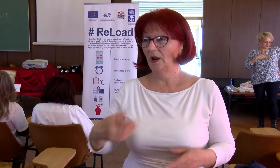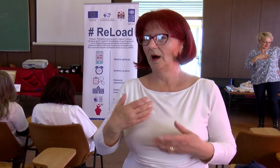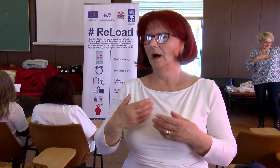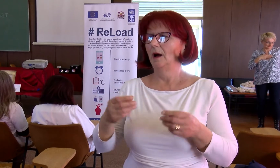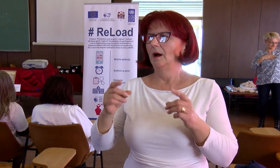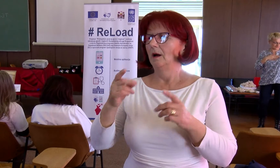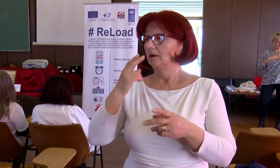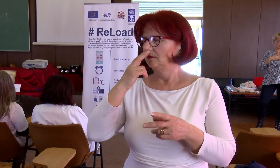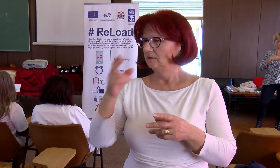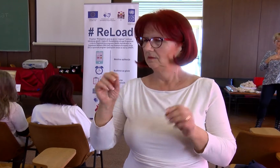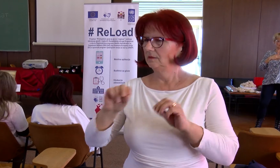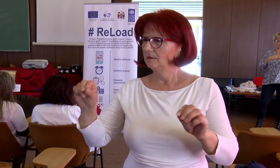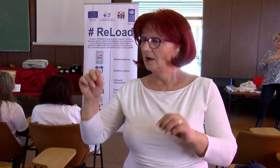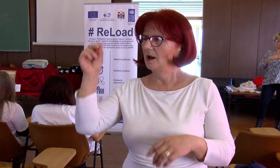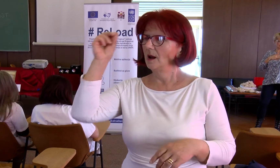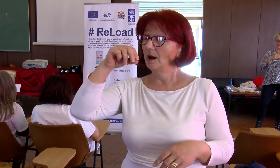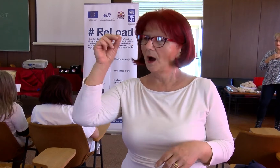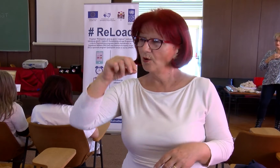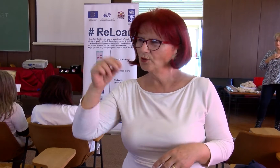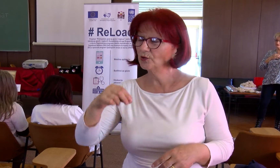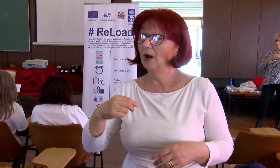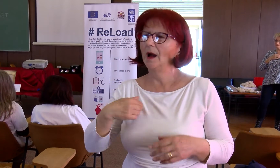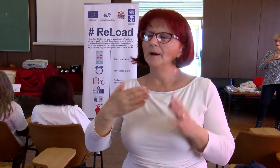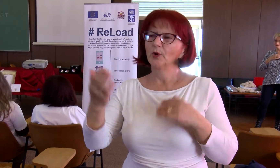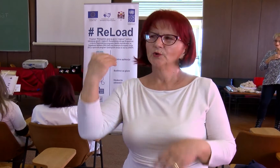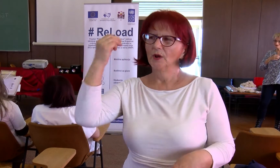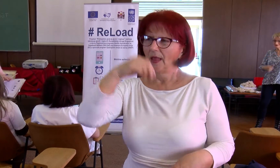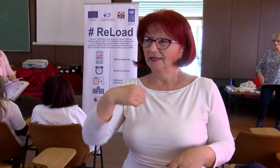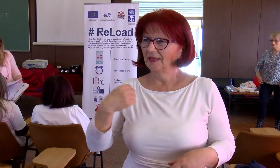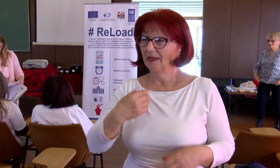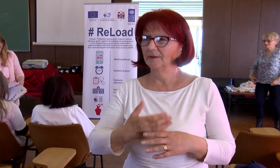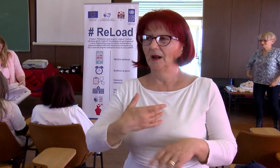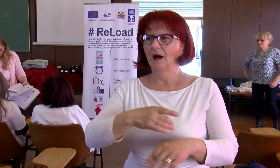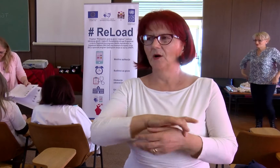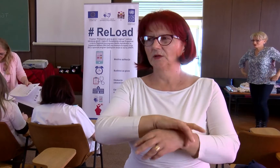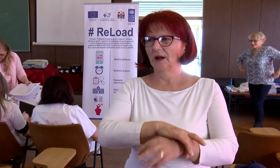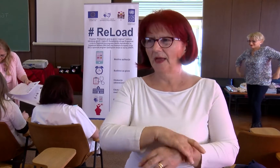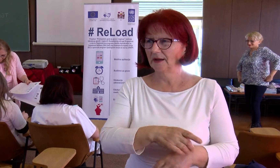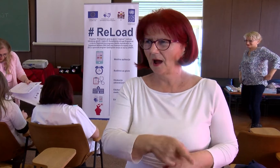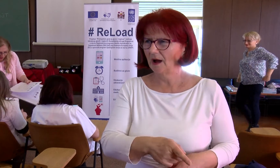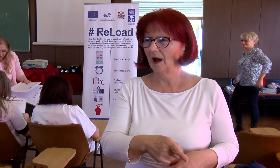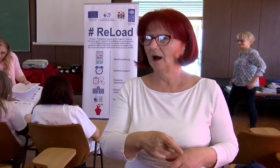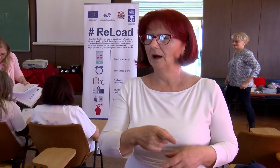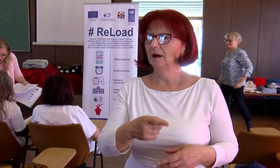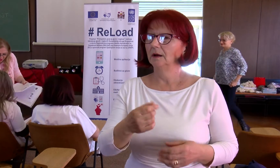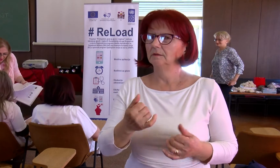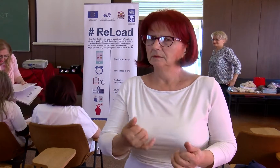Evo, mogu da kažem da ranije, kada sam dolazila, pošto sam pacijent zastavine ambulante, imala sam ranije